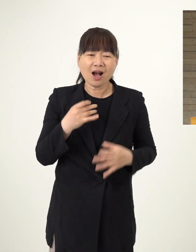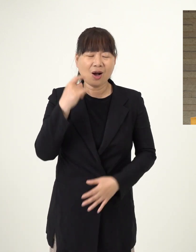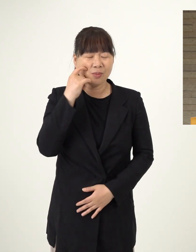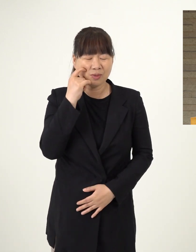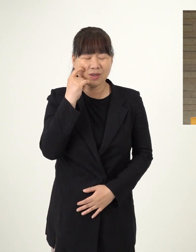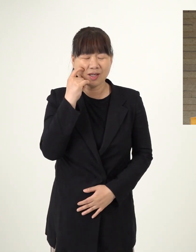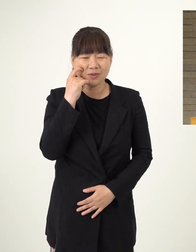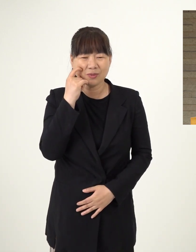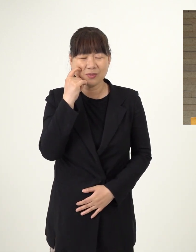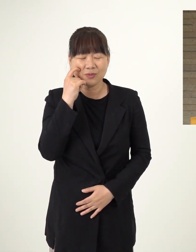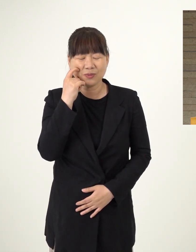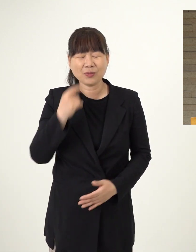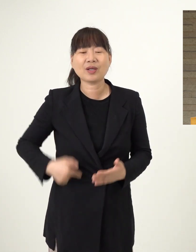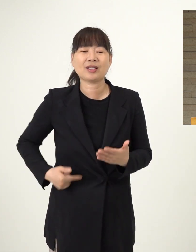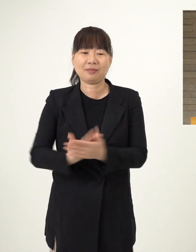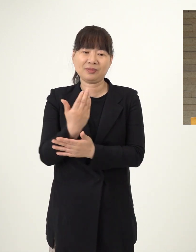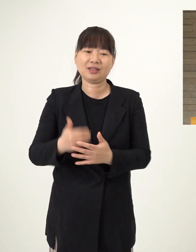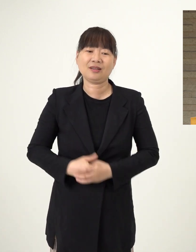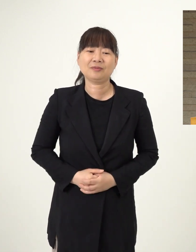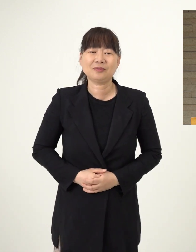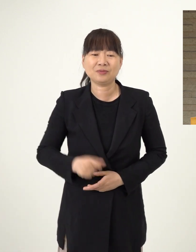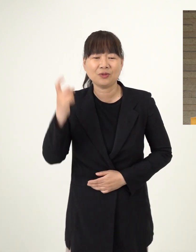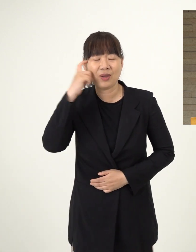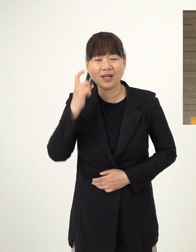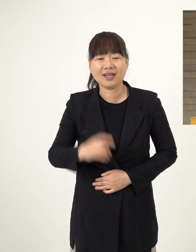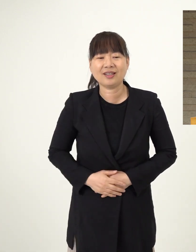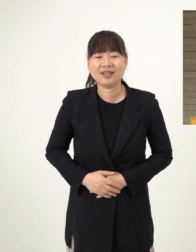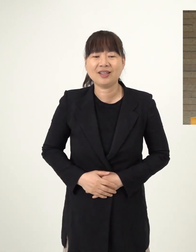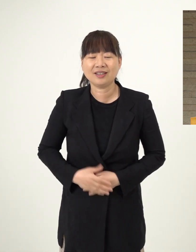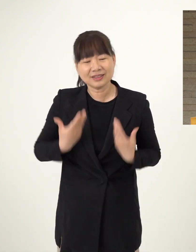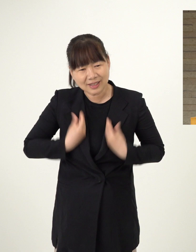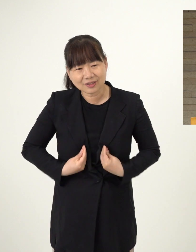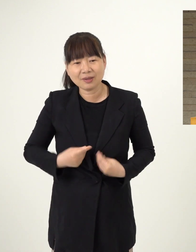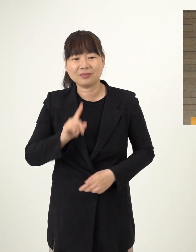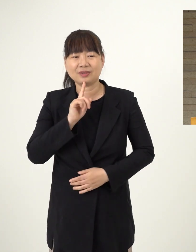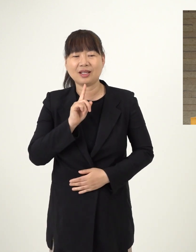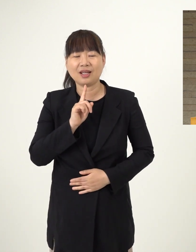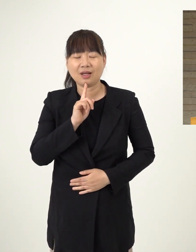다윗이 그 얘기 진심으로 했어요. 거짓말로 한 게 아니에요.